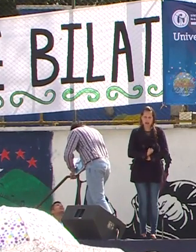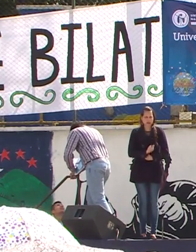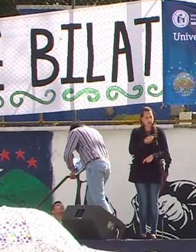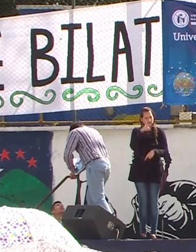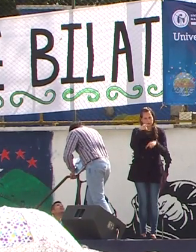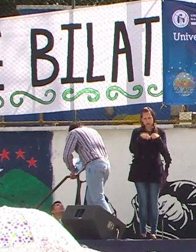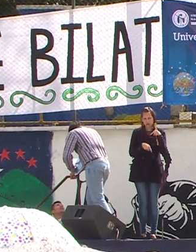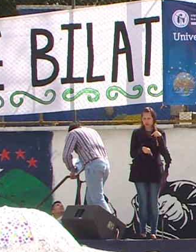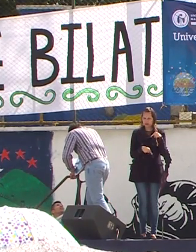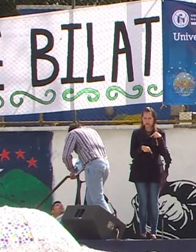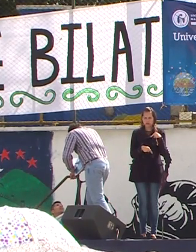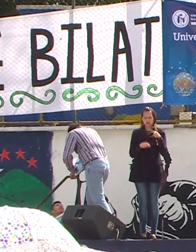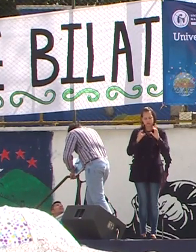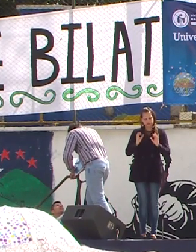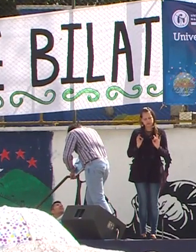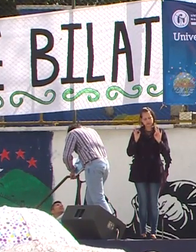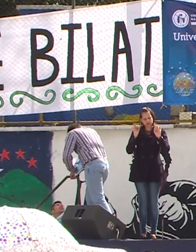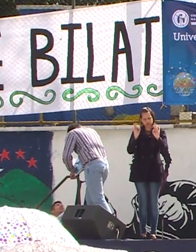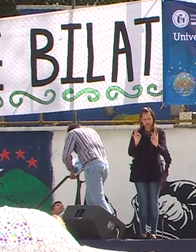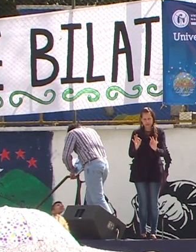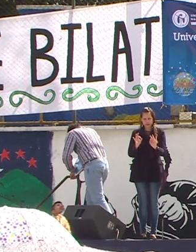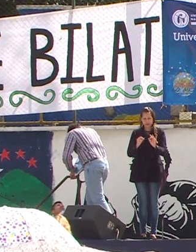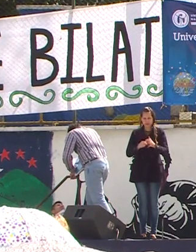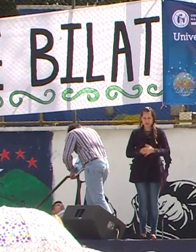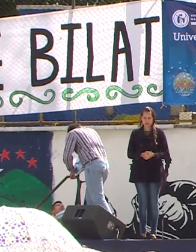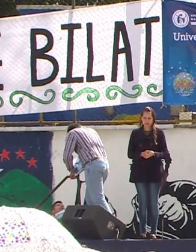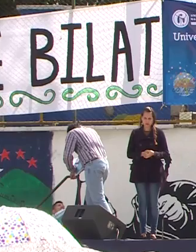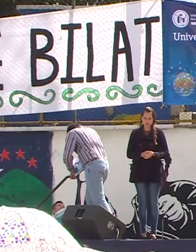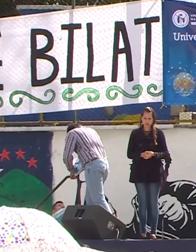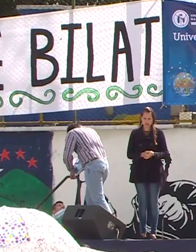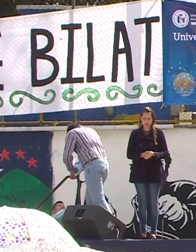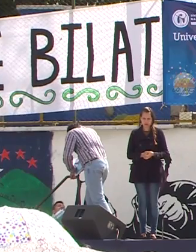hacerla con dignidad.